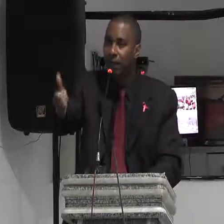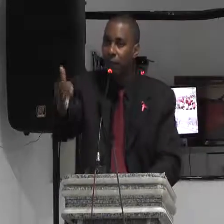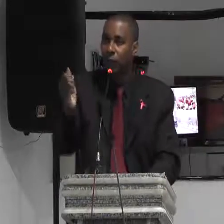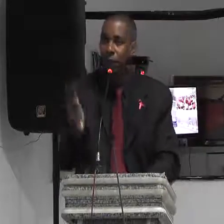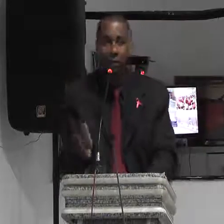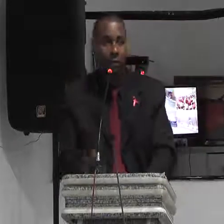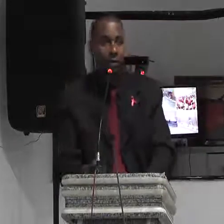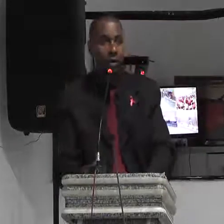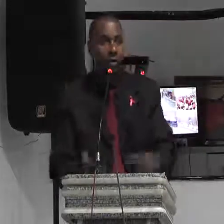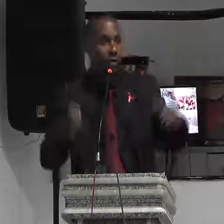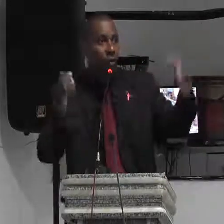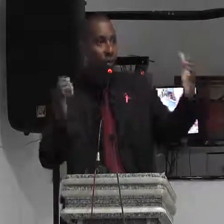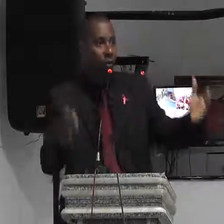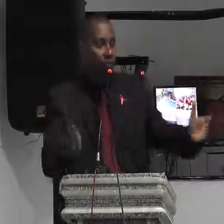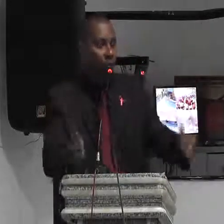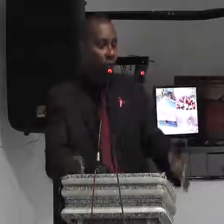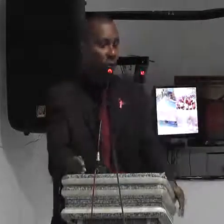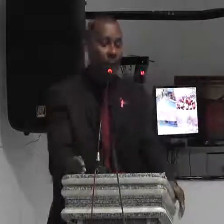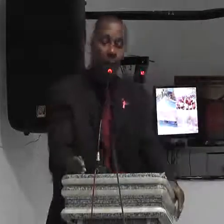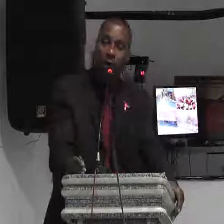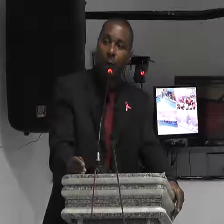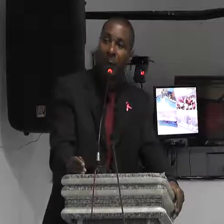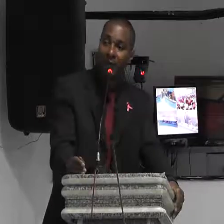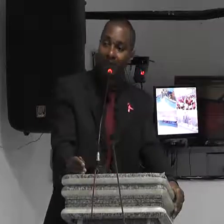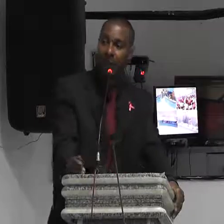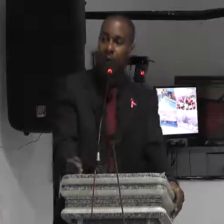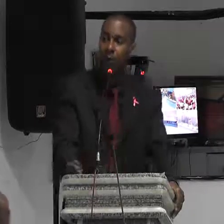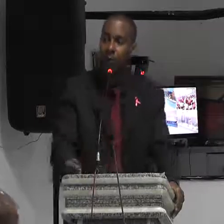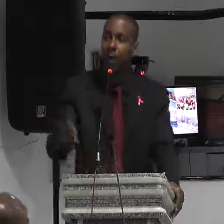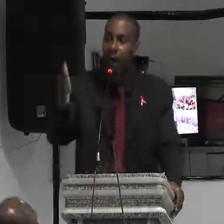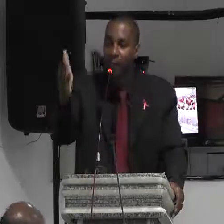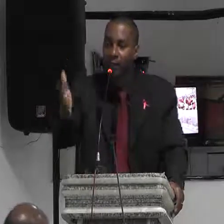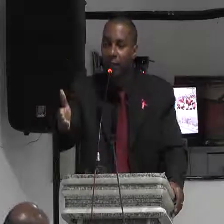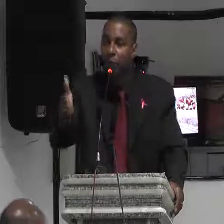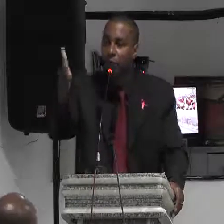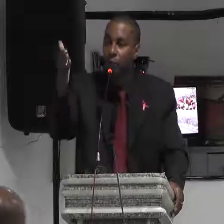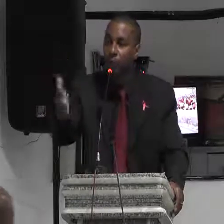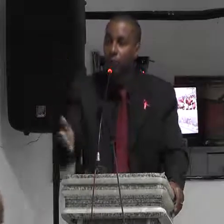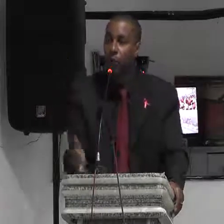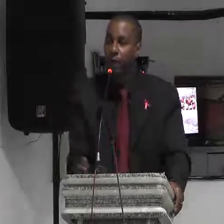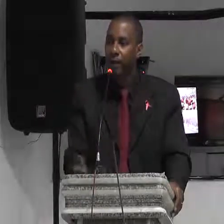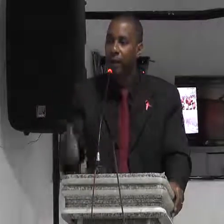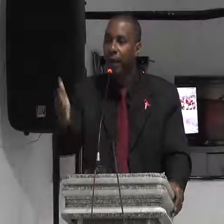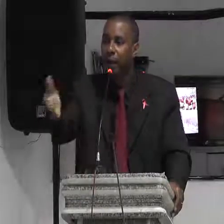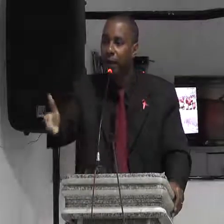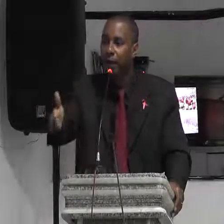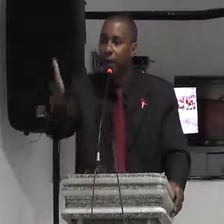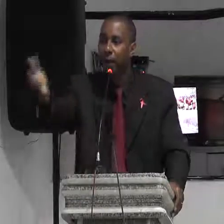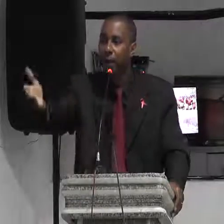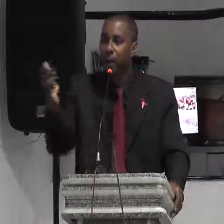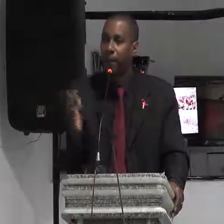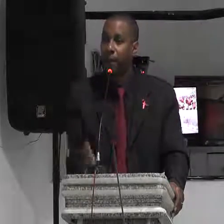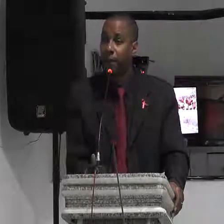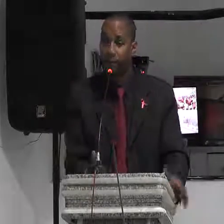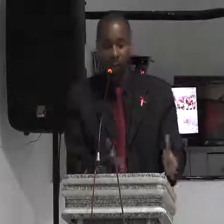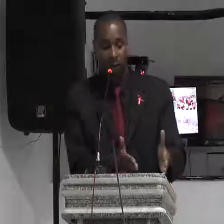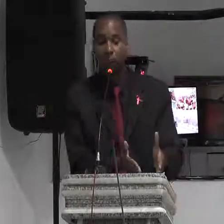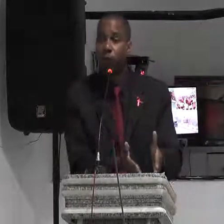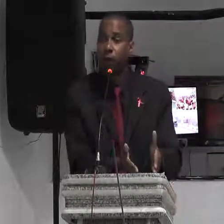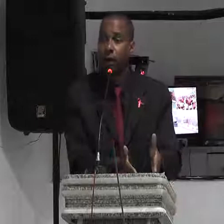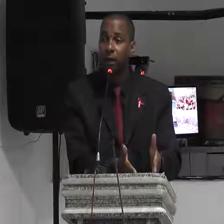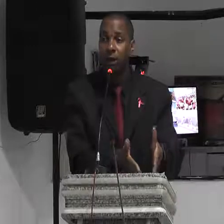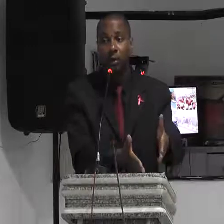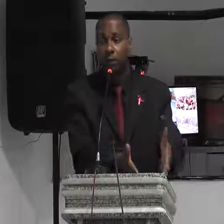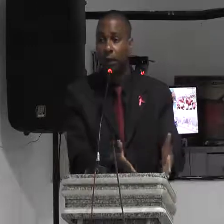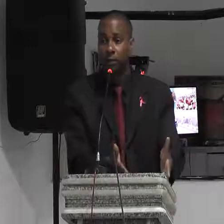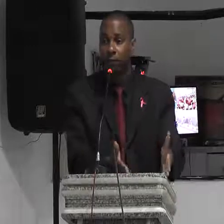Procura saber se o vereador não tem um amigo empresário para ver se não consegue um emprego para ele, para a mãe, para a filha. Eu